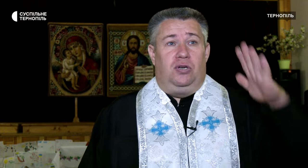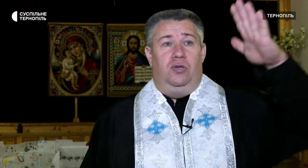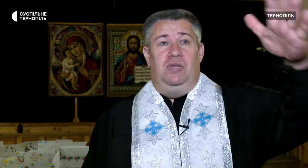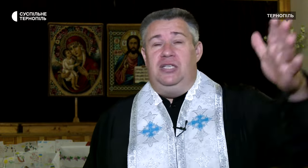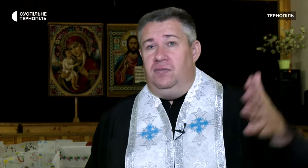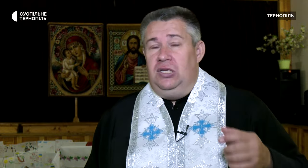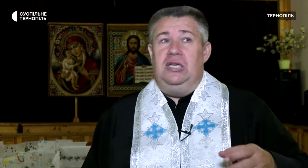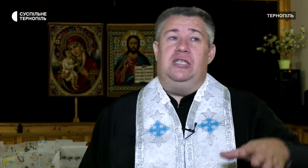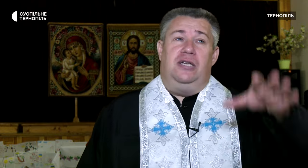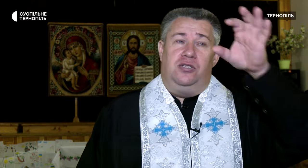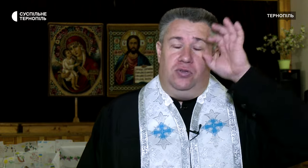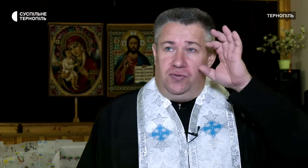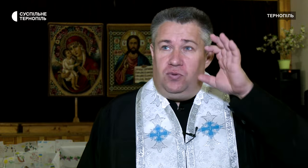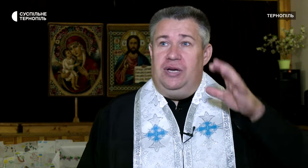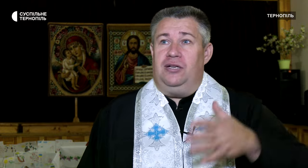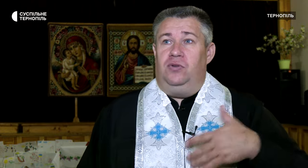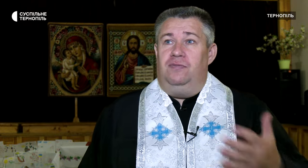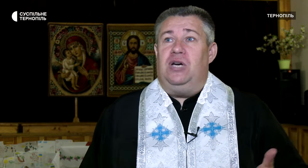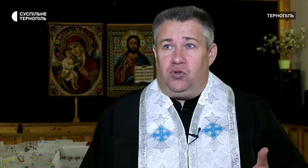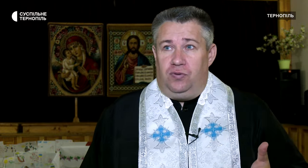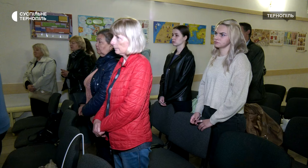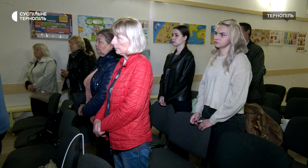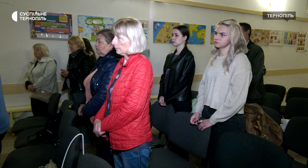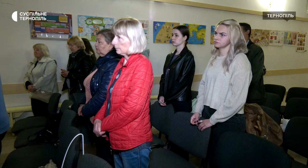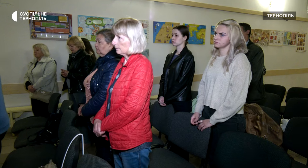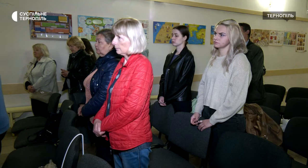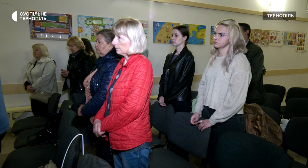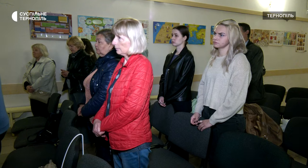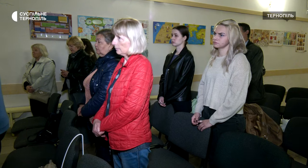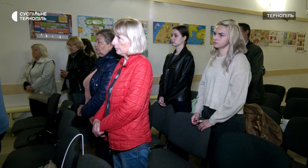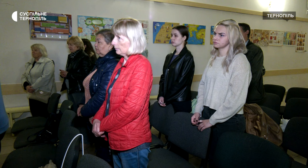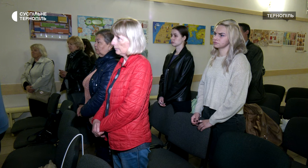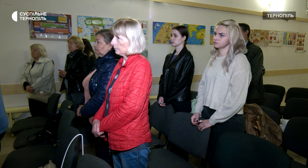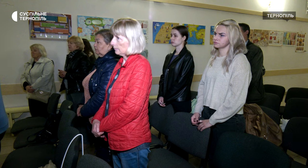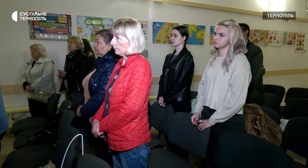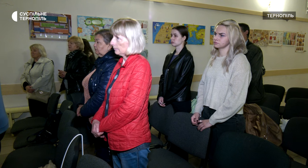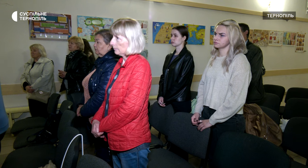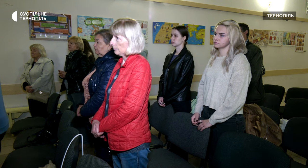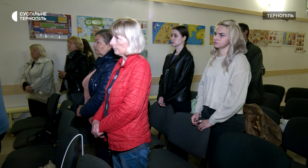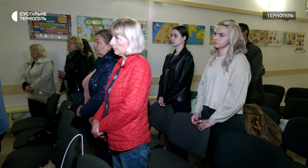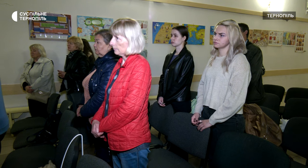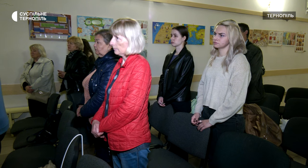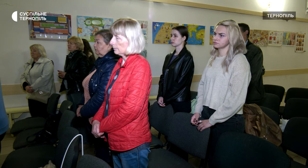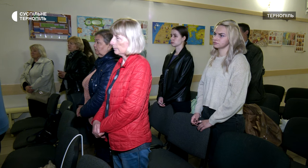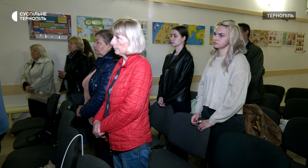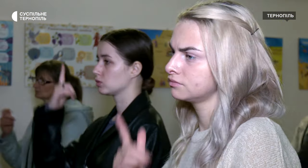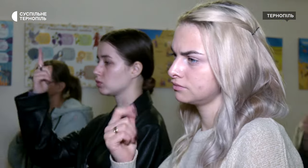такого їм далі відійти, а ще старша людина в окулярах, то їм важко. Вже 3 роки на службу жестовою мовою із села Біла приїжджає Наталя